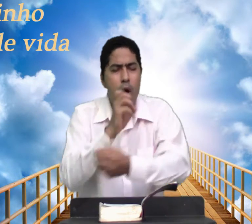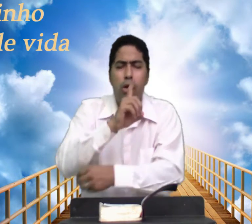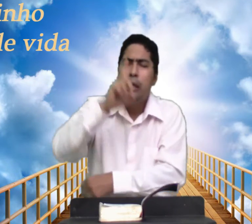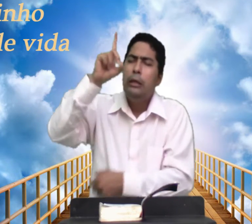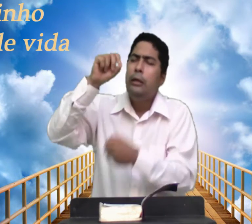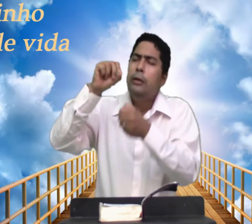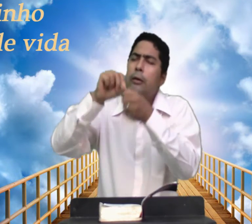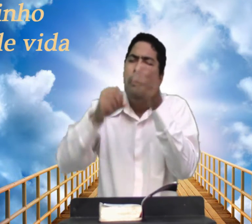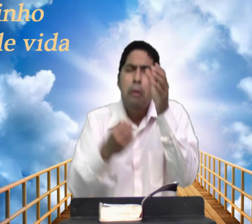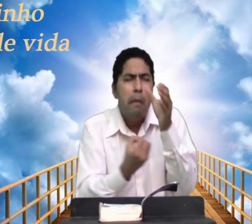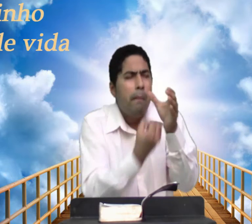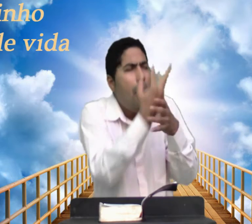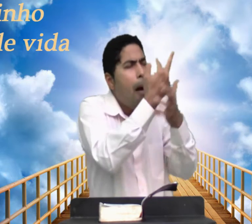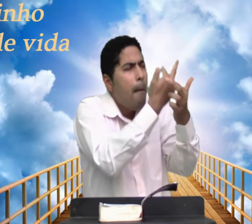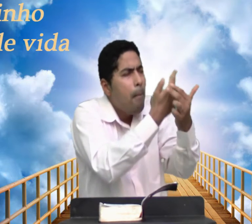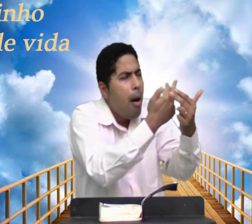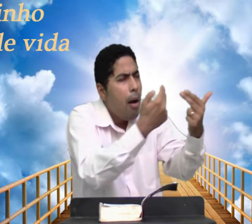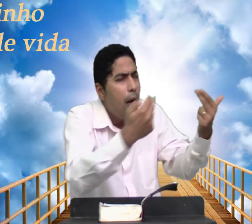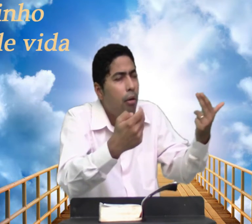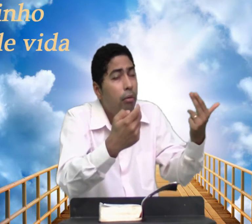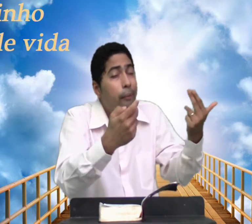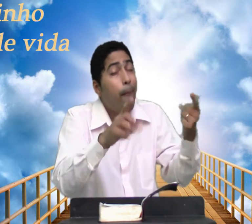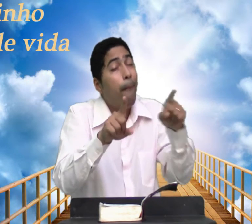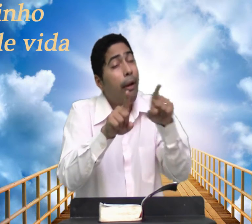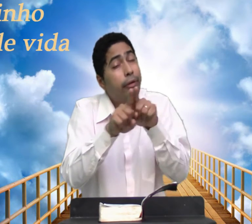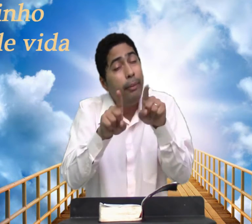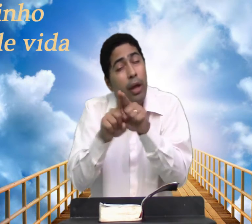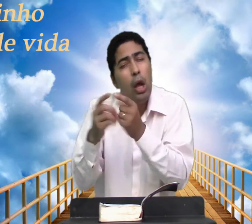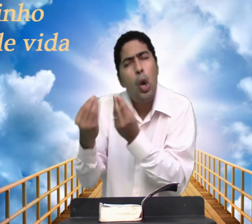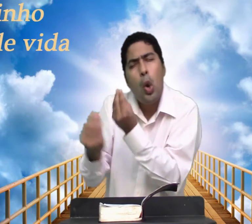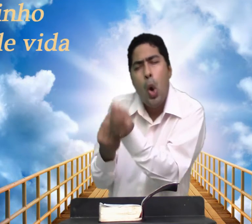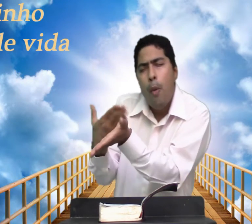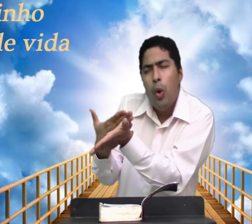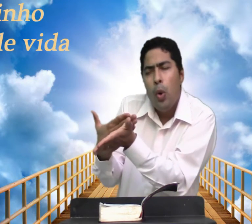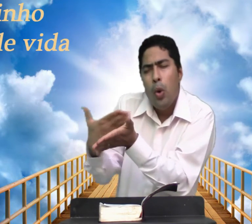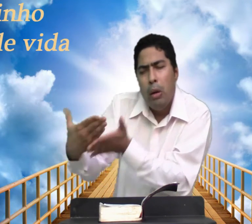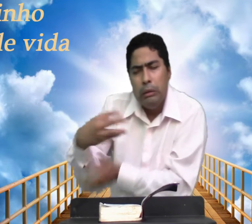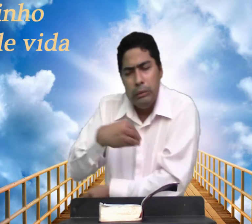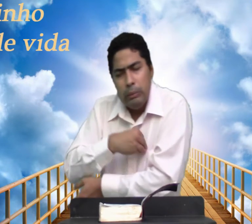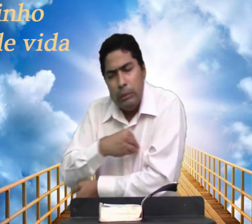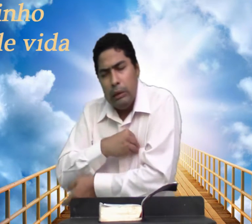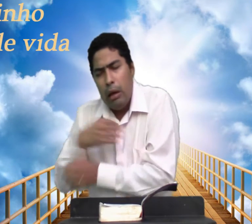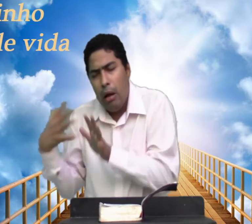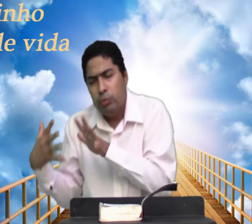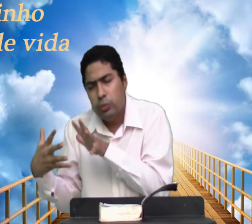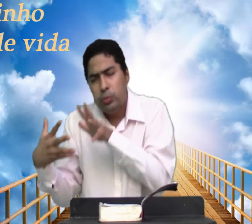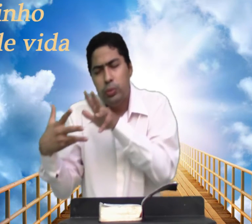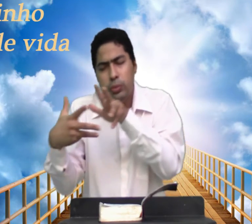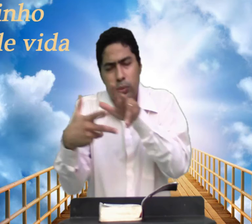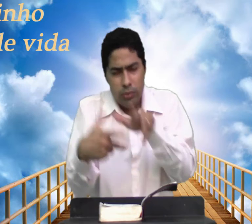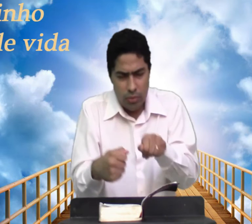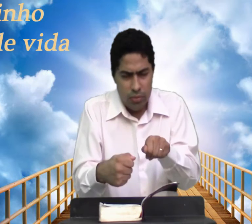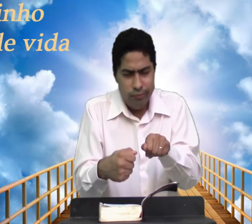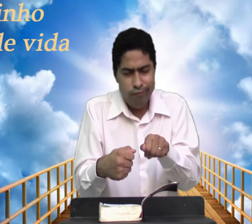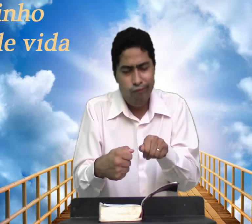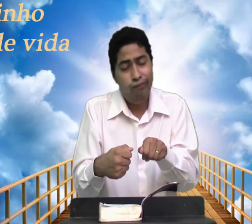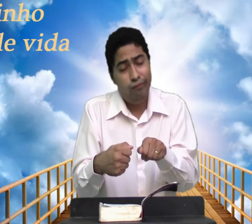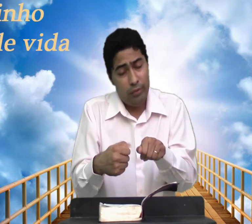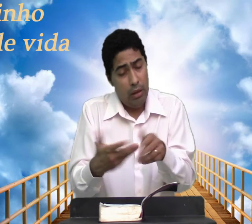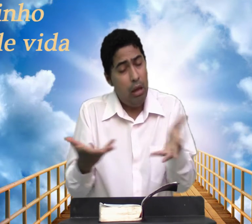criou todas as coisas. Mas também o Senhor nos explica como o mundo chegou ao estado que está através do primeiro